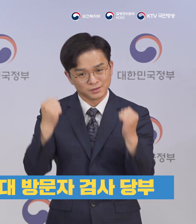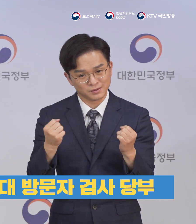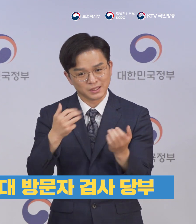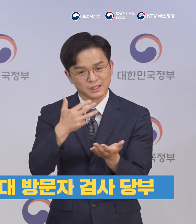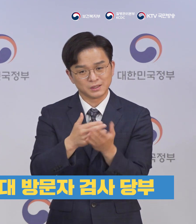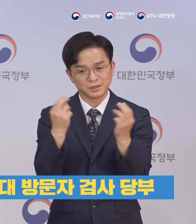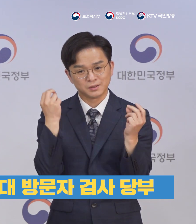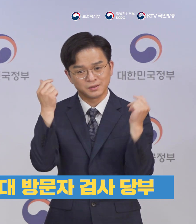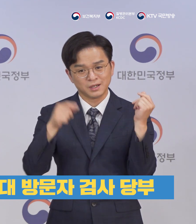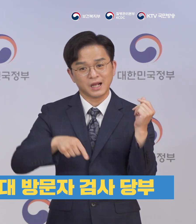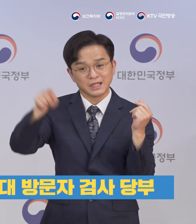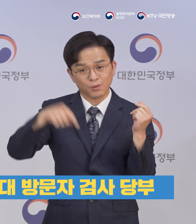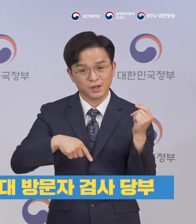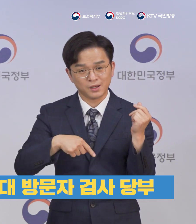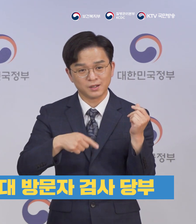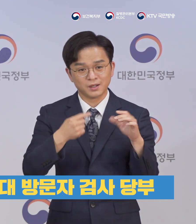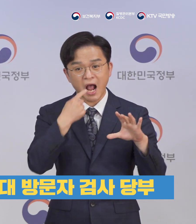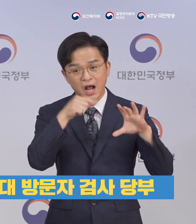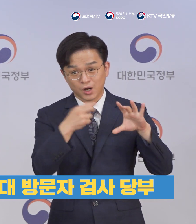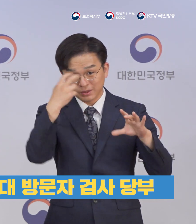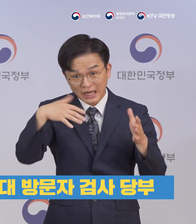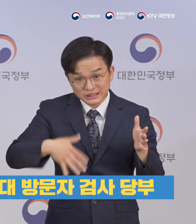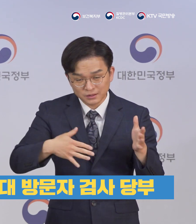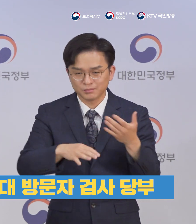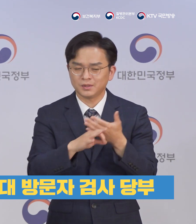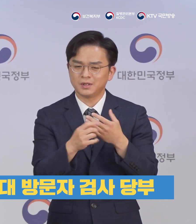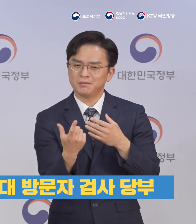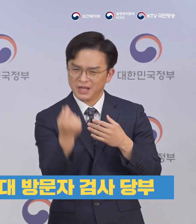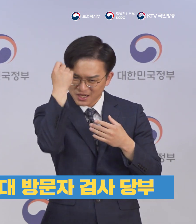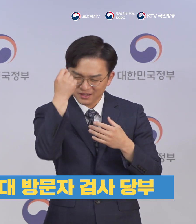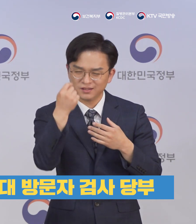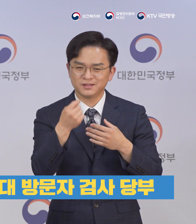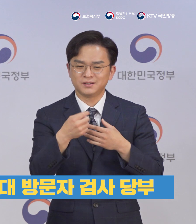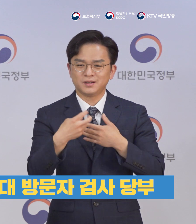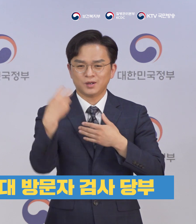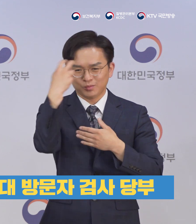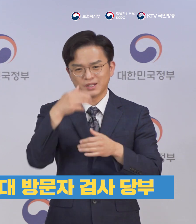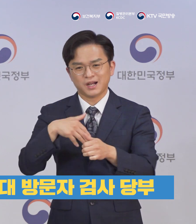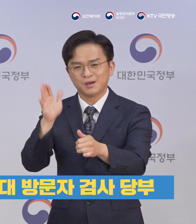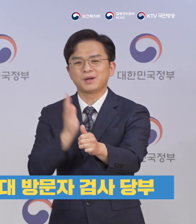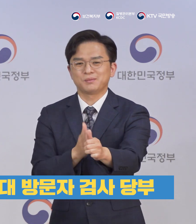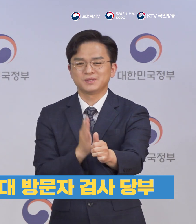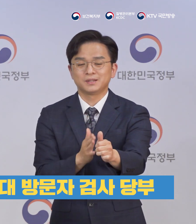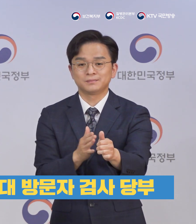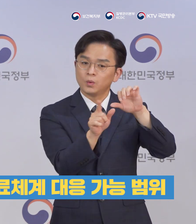분이 있다면 지금이라도 검사를 받아주실 것을 당부드립니다.